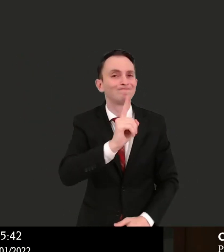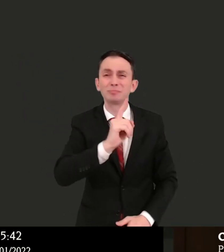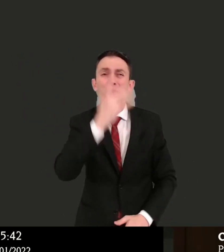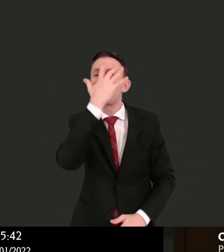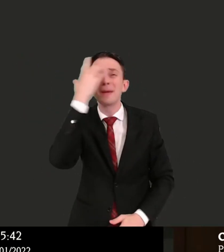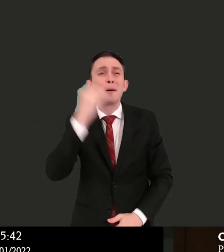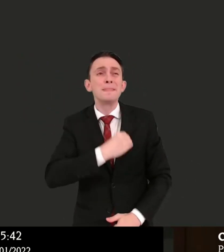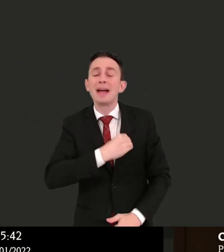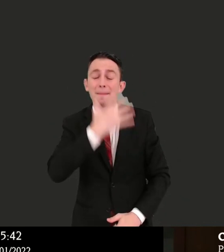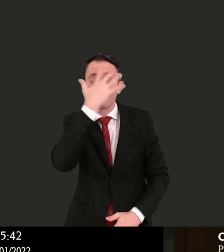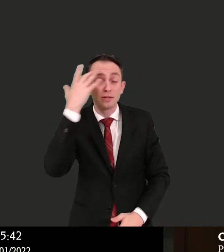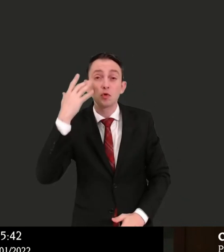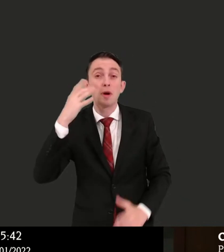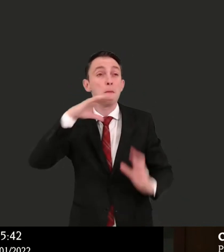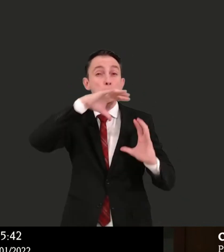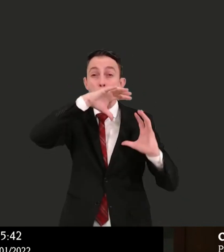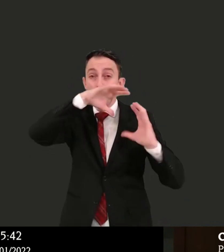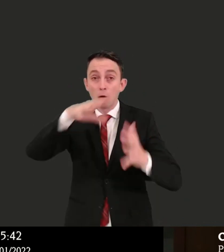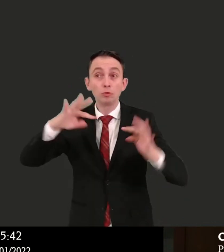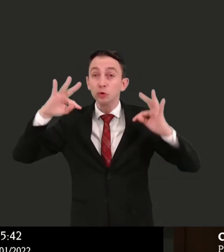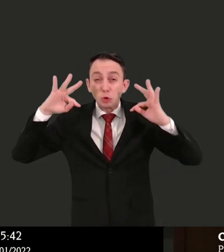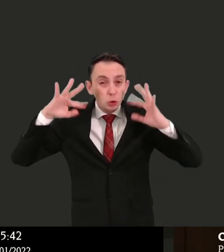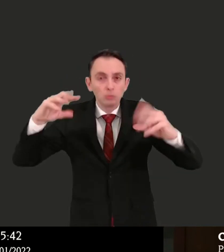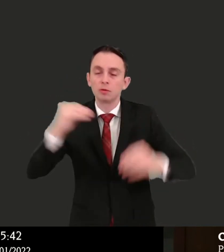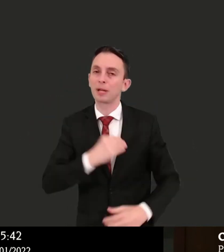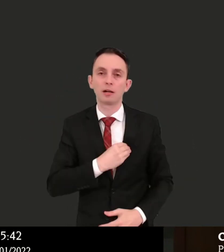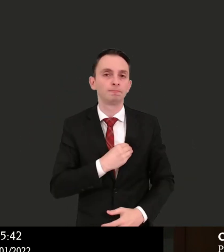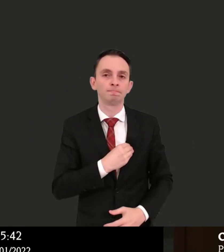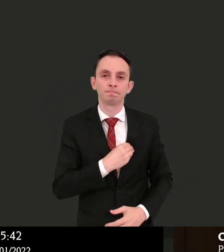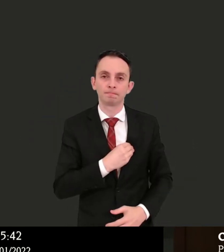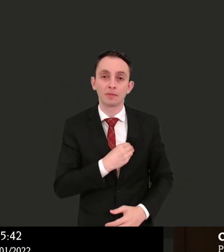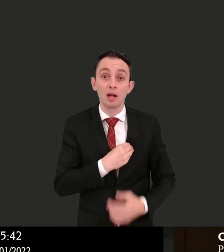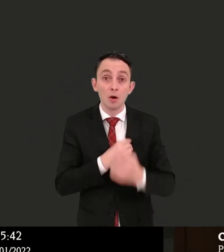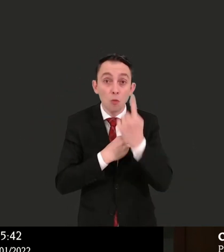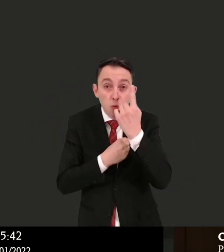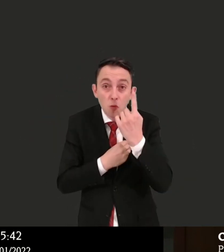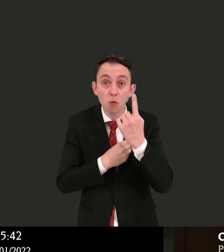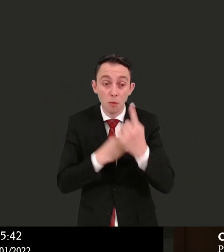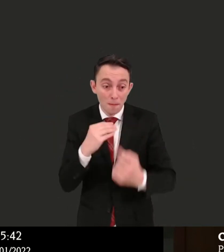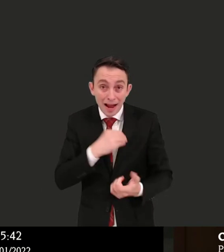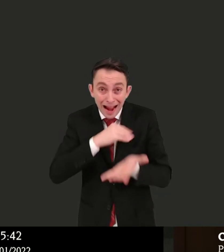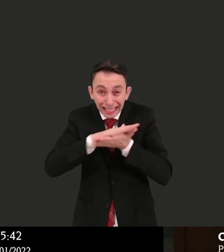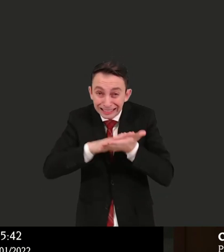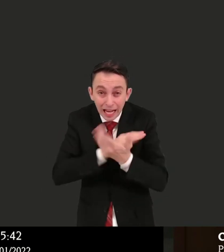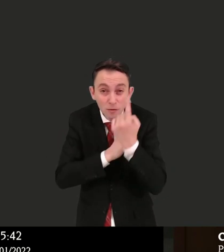Nenhuma marca dele foi achada, nenhum sinal, nenhuma assinatura da treva.